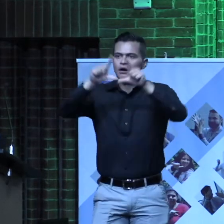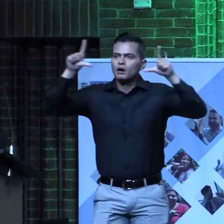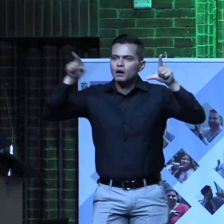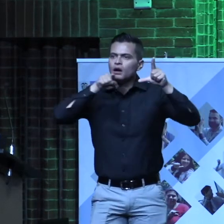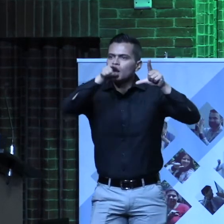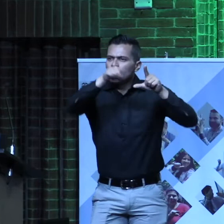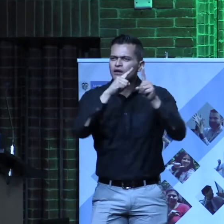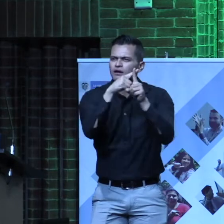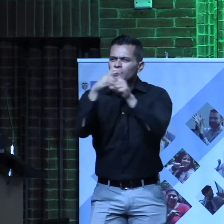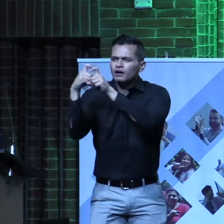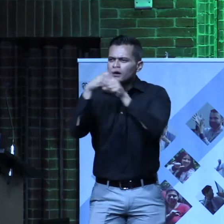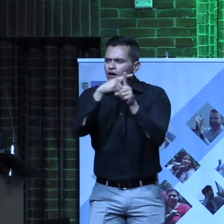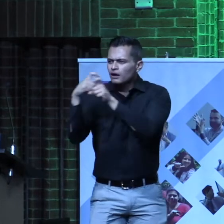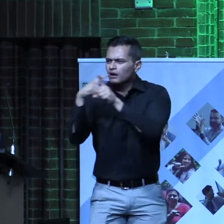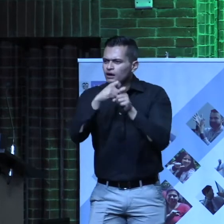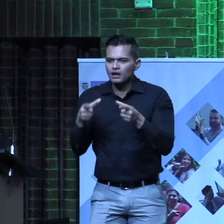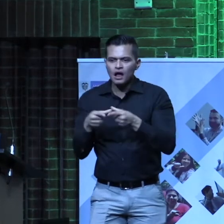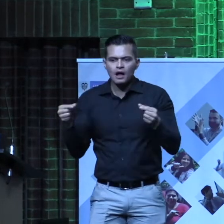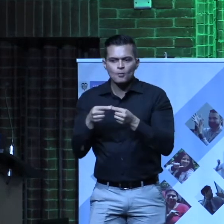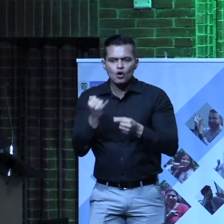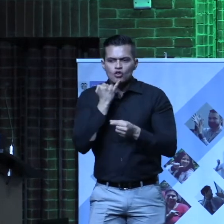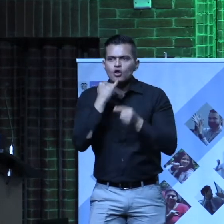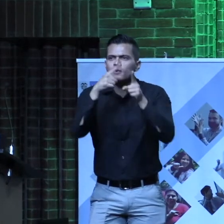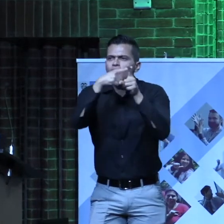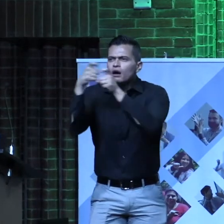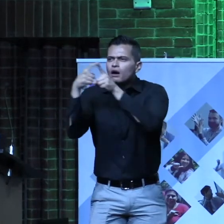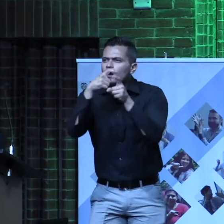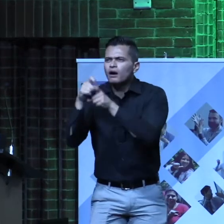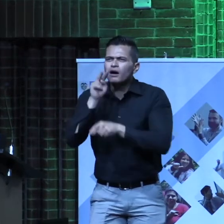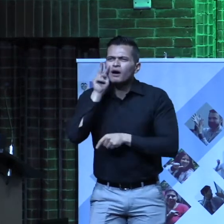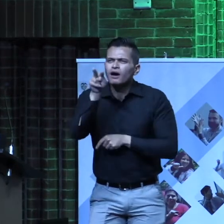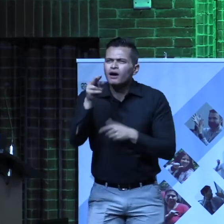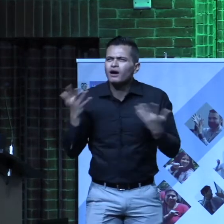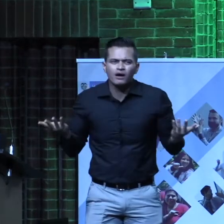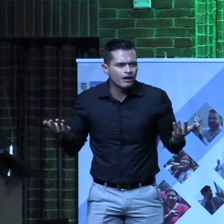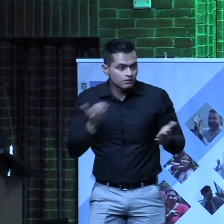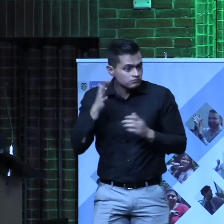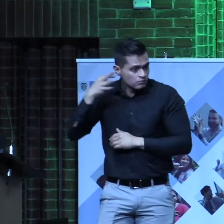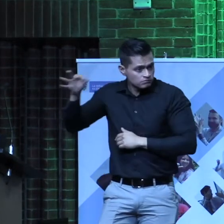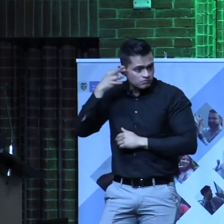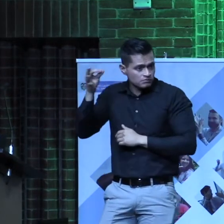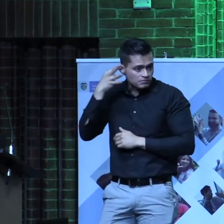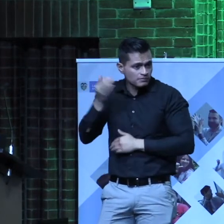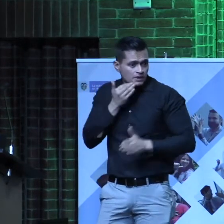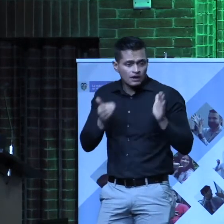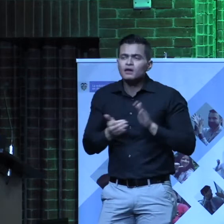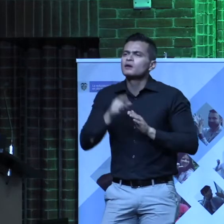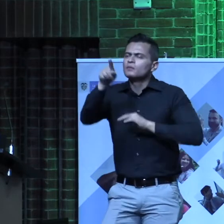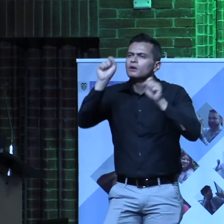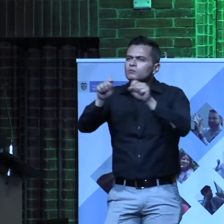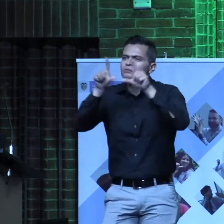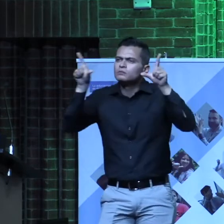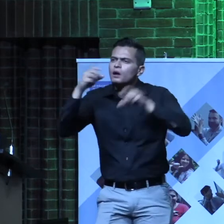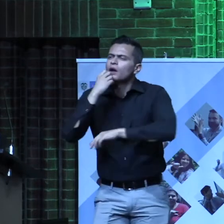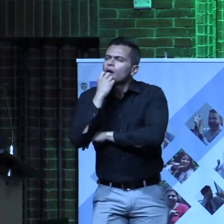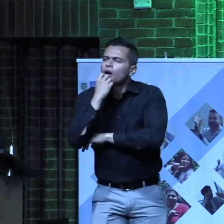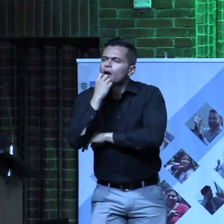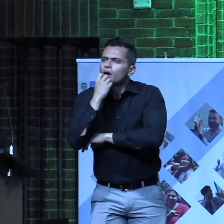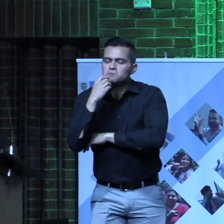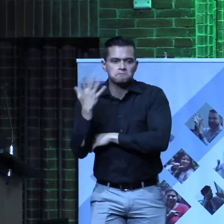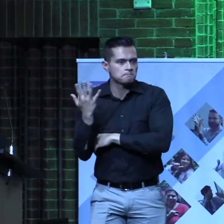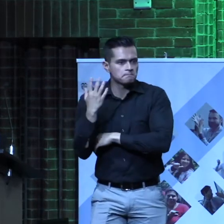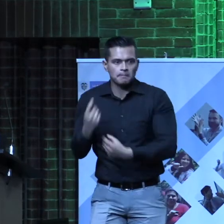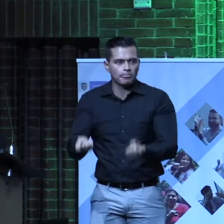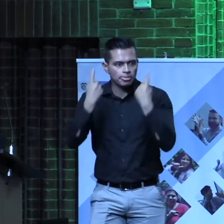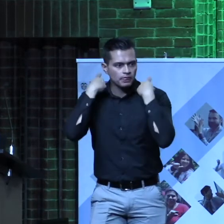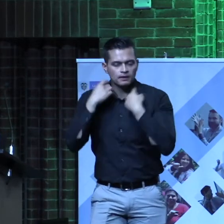a la información. Una persona sorda monolingüe que entra a una página de internet que no tiene traducción en lengua de señas, para ella es como entrar a